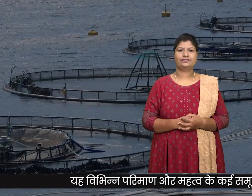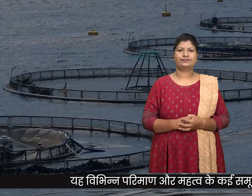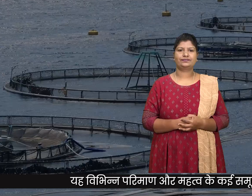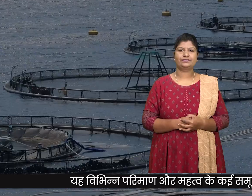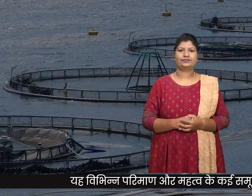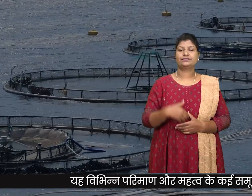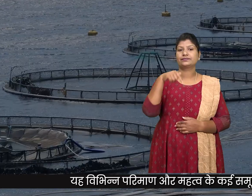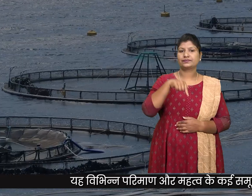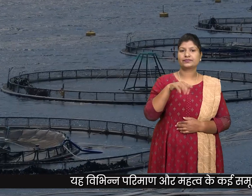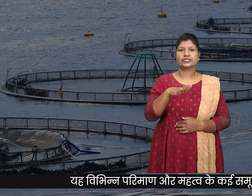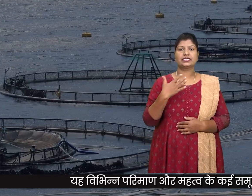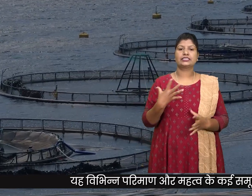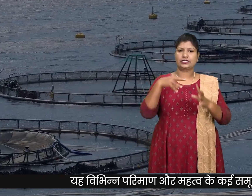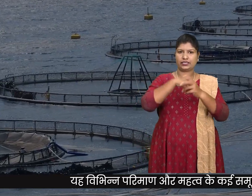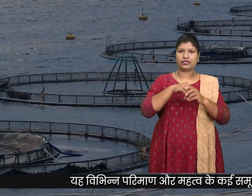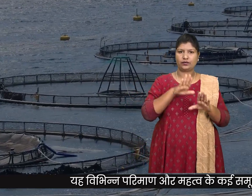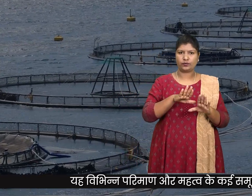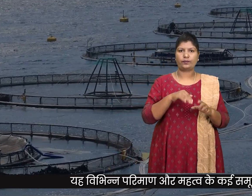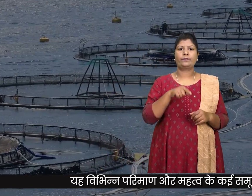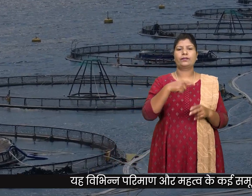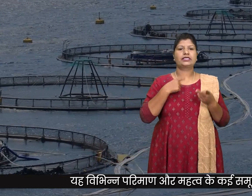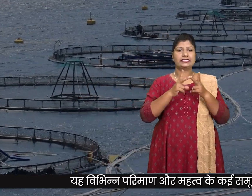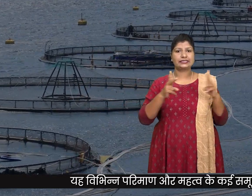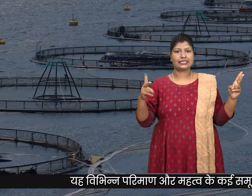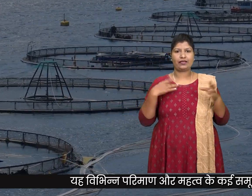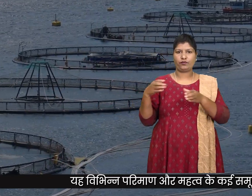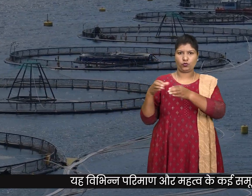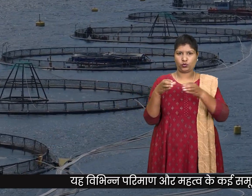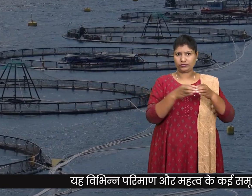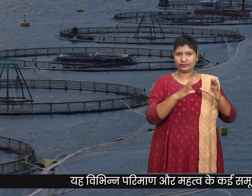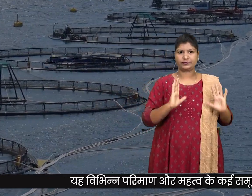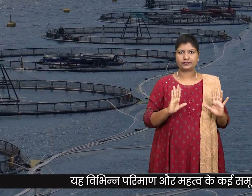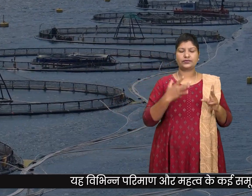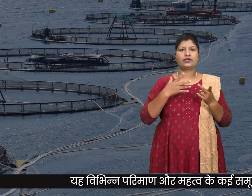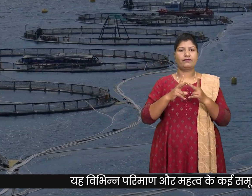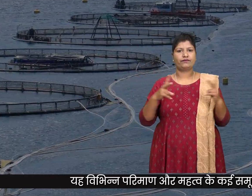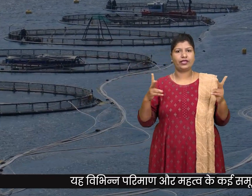ये विभिन्न परिमाण और महत्व के कई समूहों से बना है।